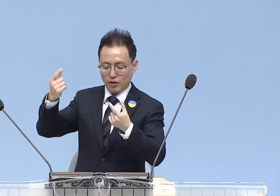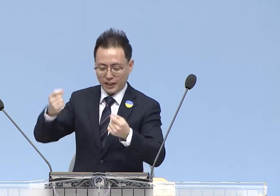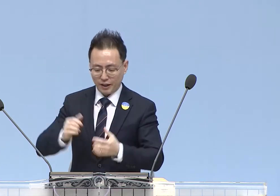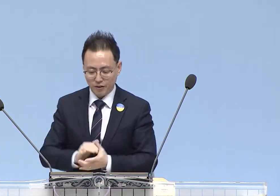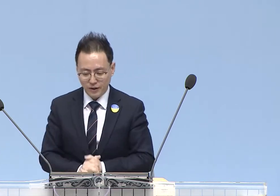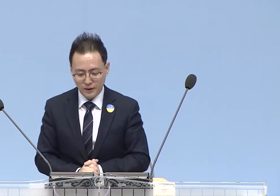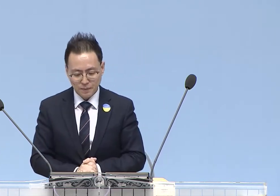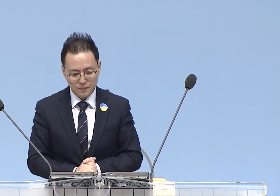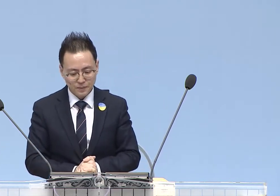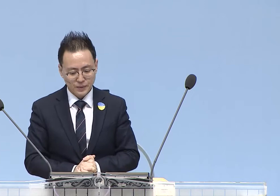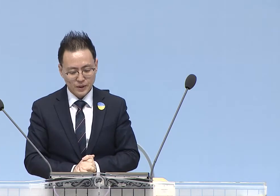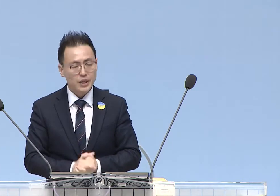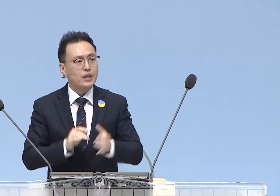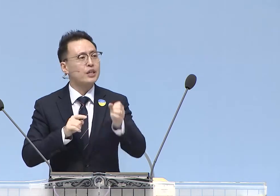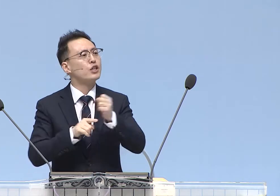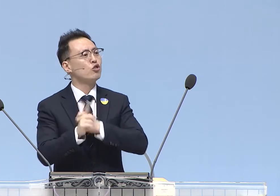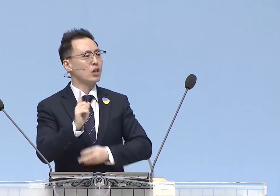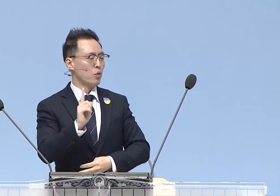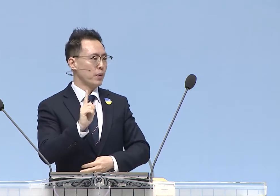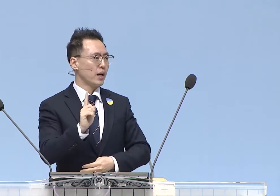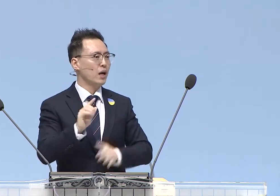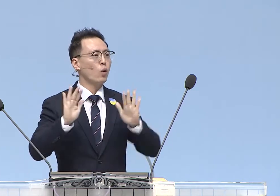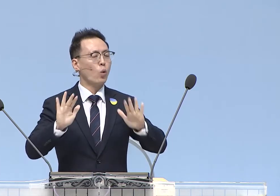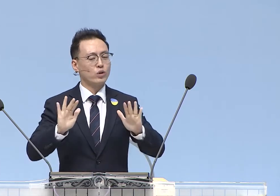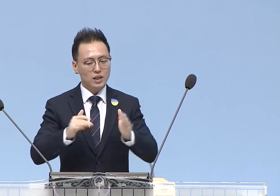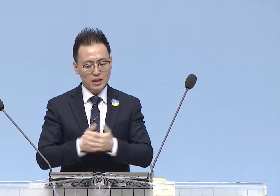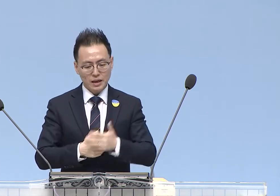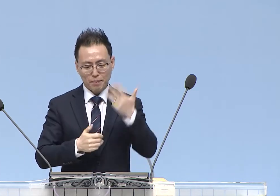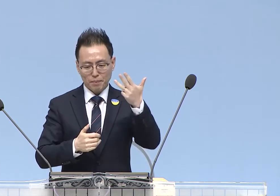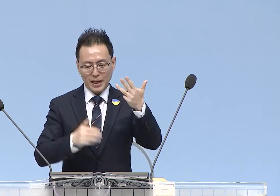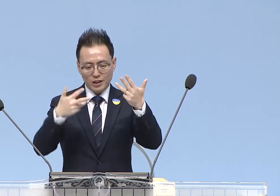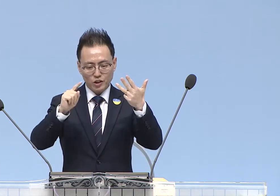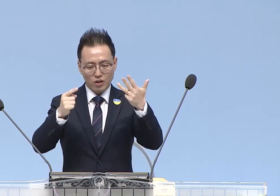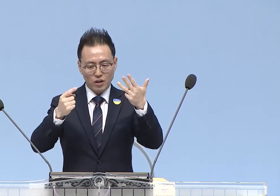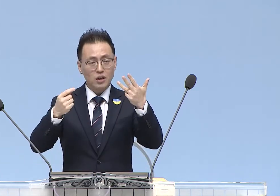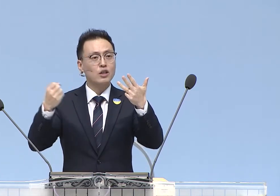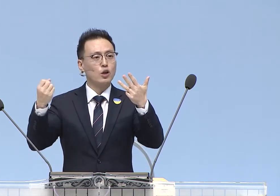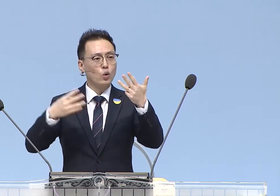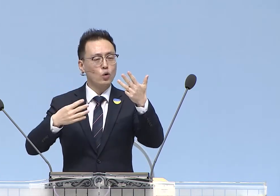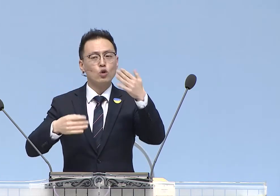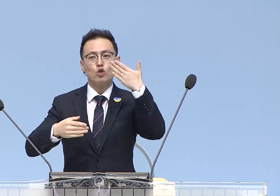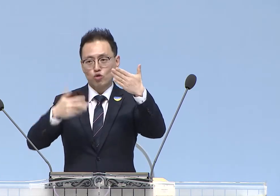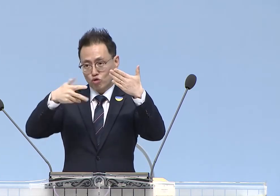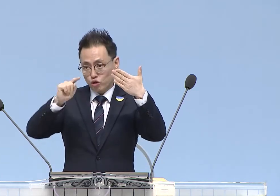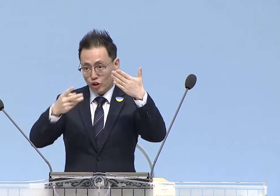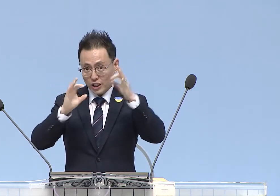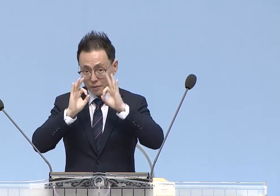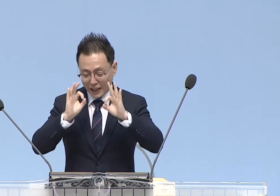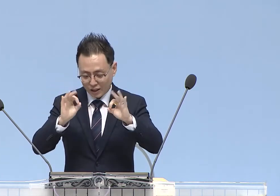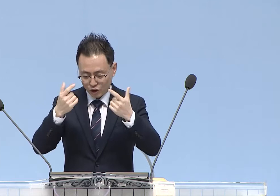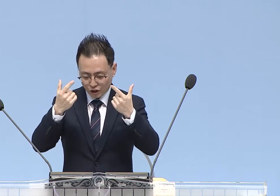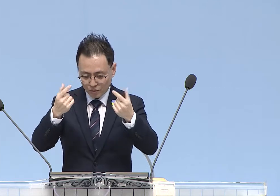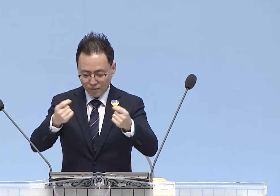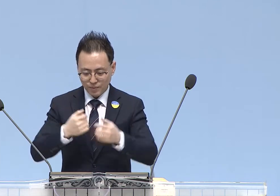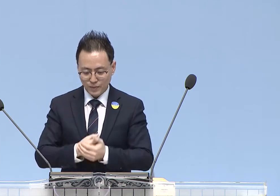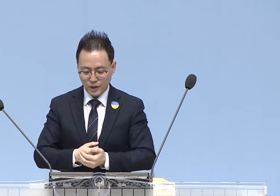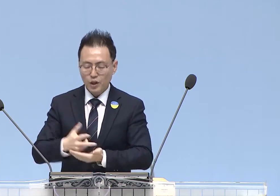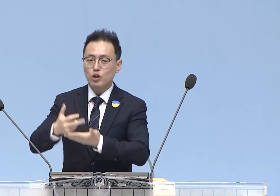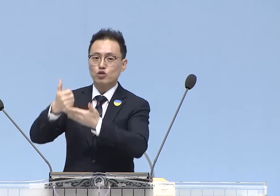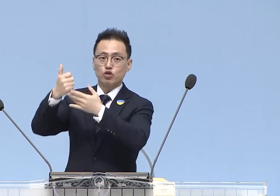같아요. 그 이유가 뭡니까? 오늘 8절 그리고 9절에서 말하는 것처럼